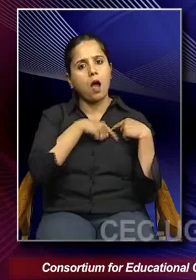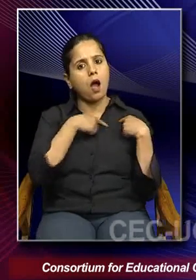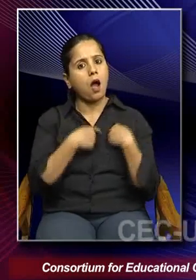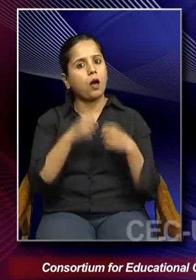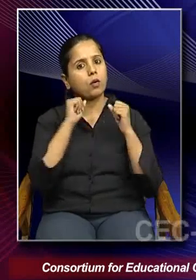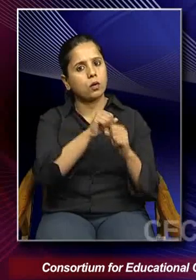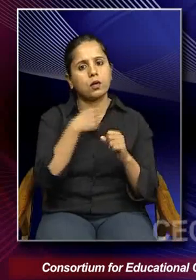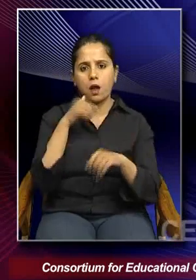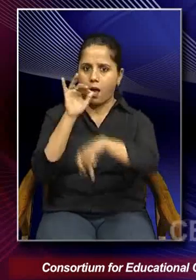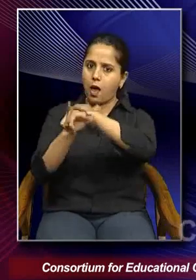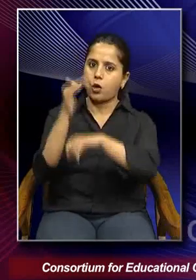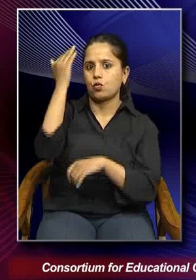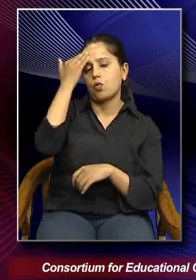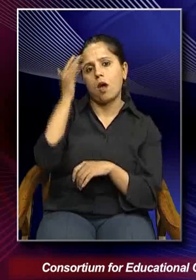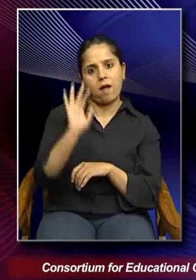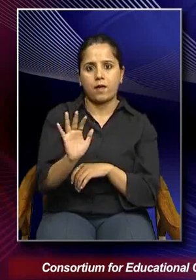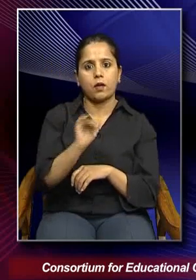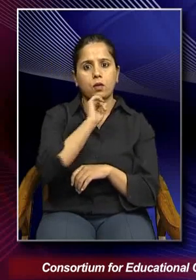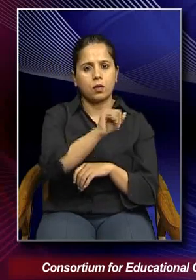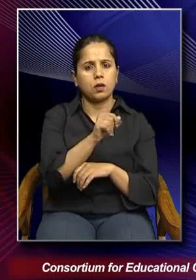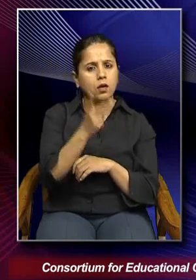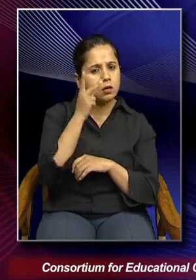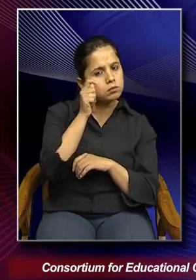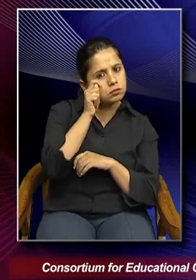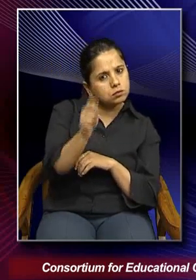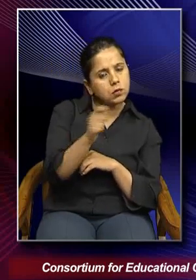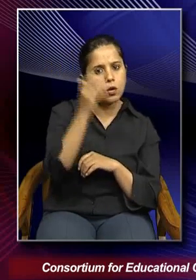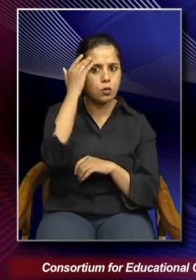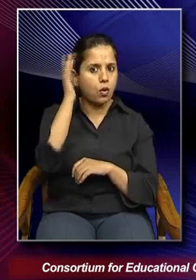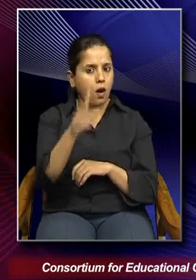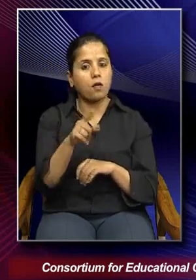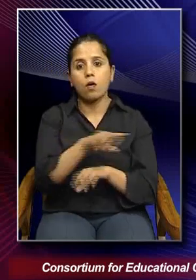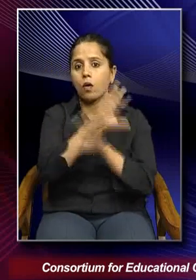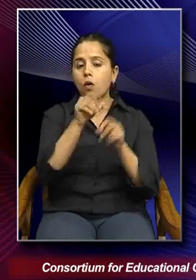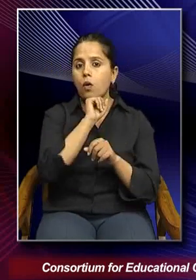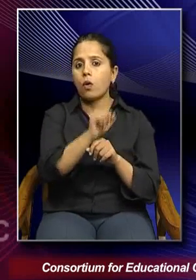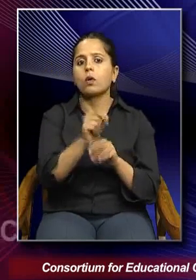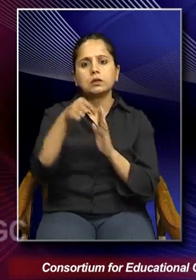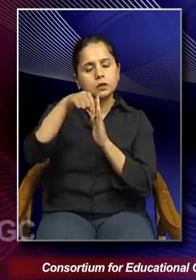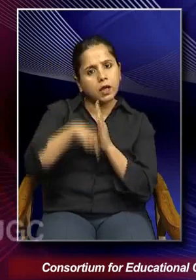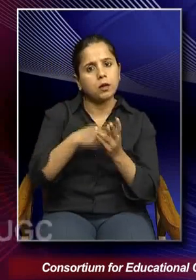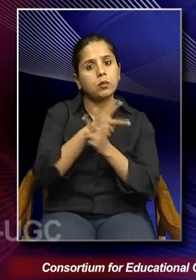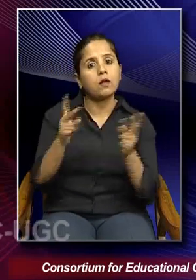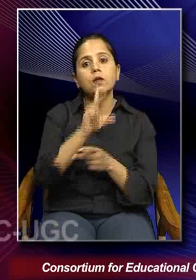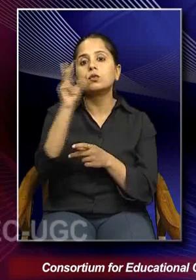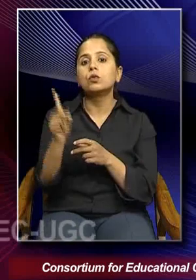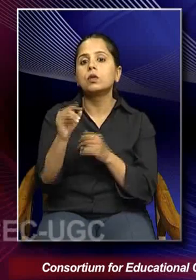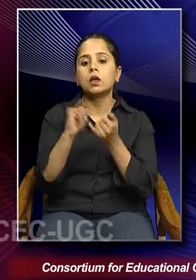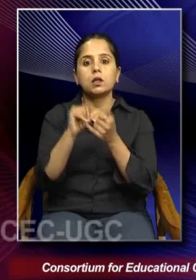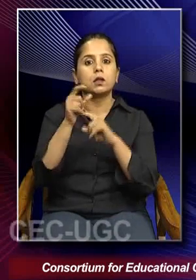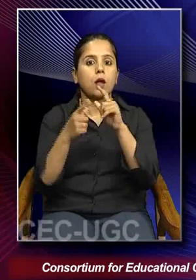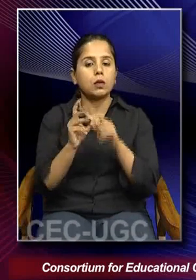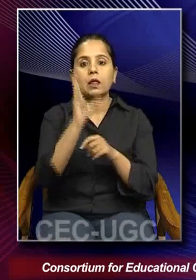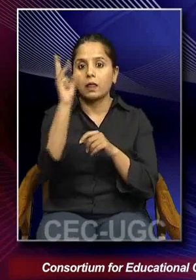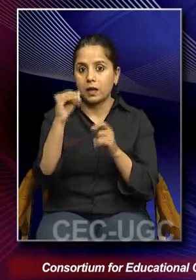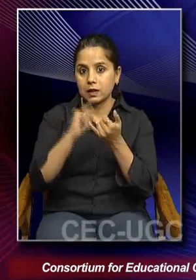पहचानते हैं उसके पर की बनकर उनको तार सप्तक दूसरा सप्तक तृतीय